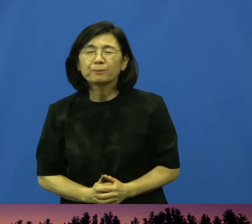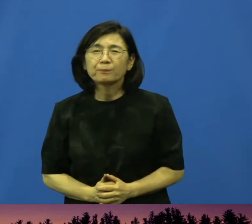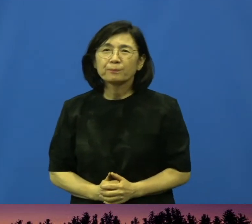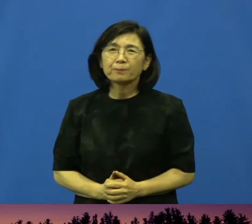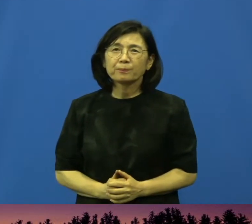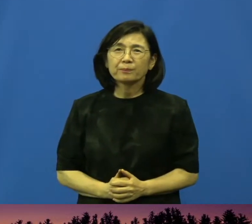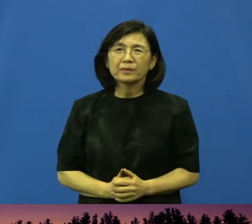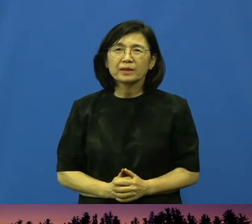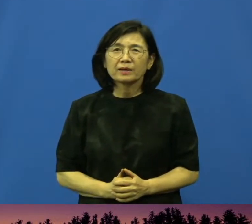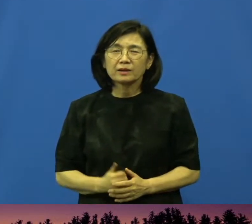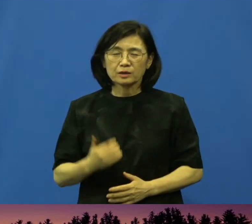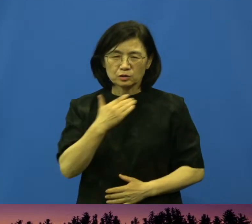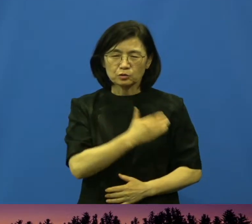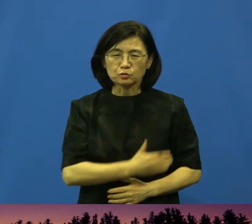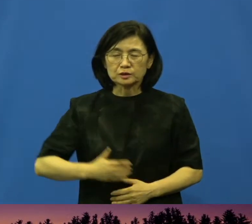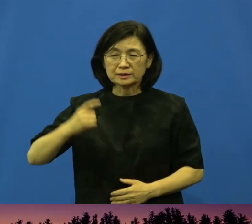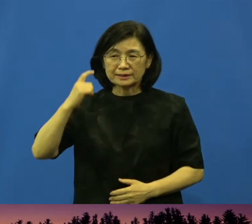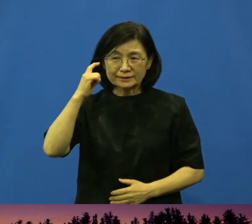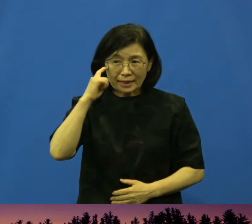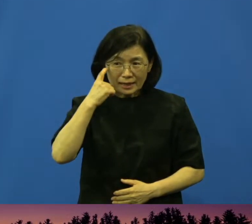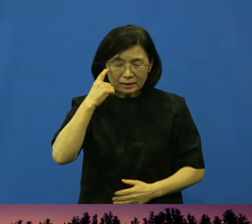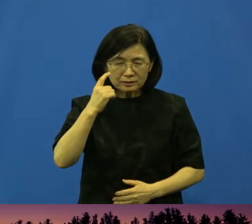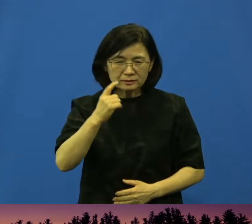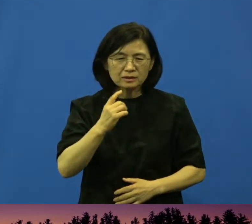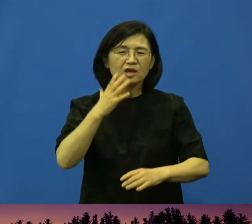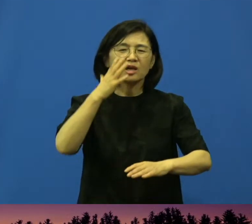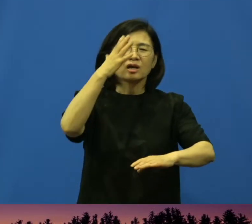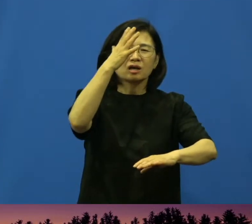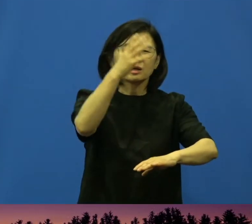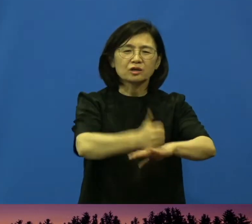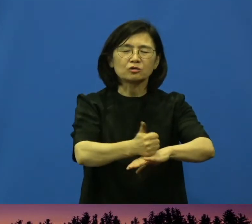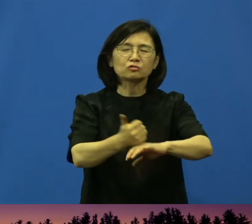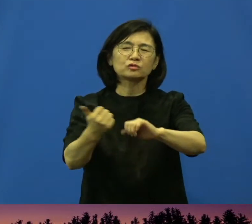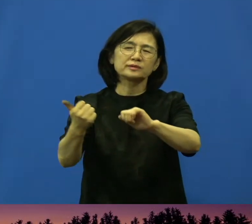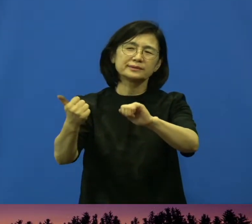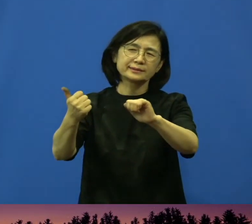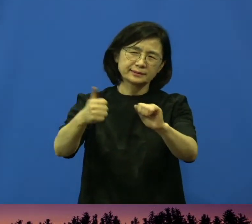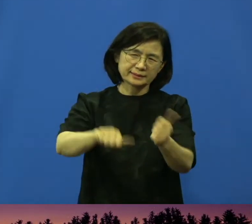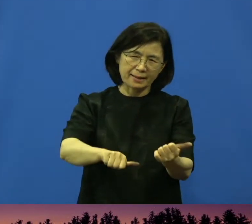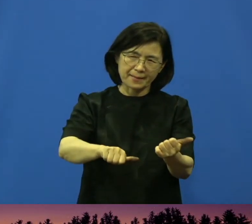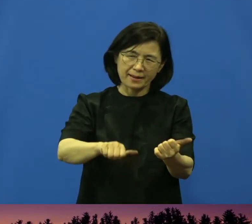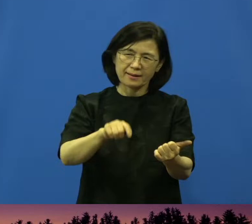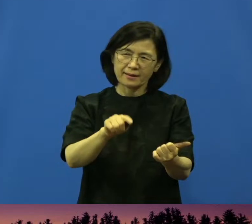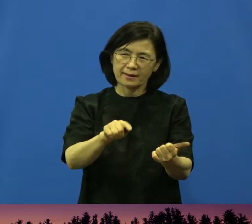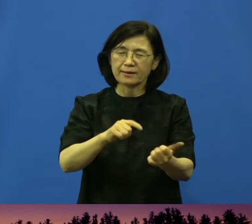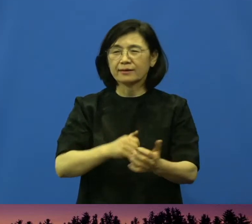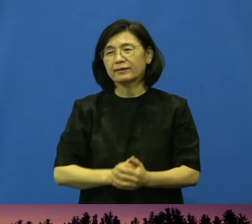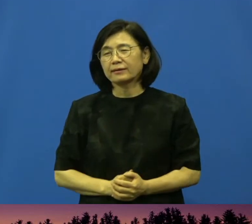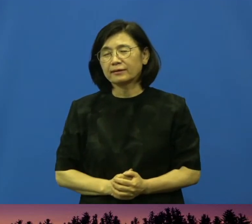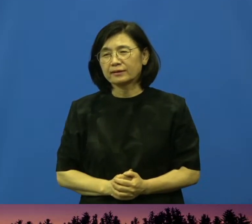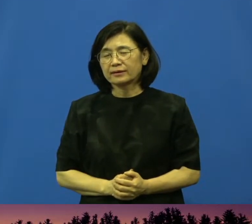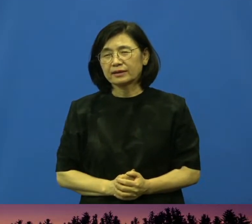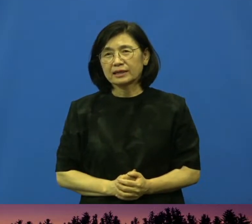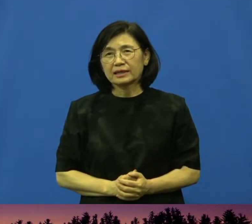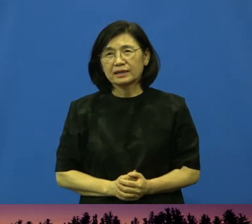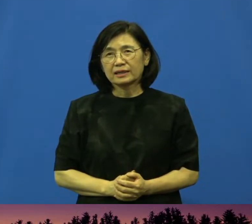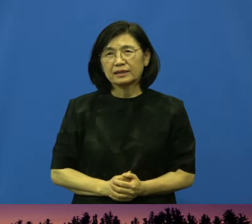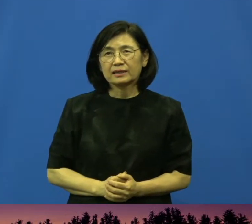그래서 그 육신의 생각은 사망이라는 거예요. 사망. 끝이라는 거예요. 끝이라는 육신의 생각은 끝이라는 거예요.